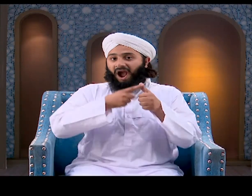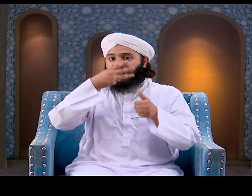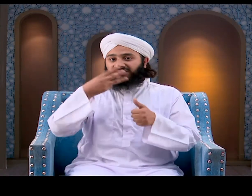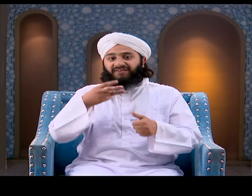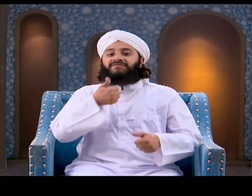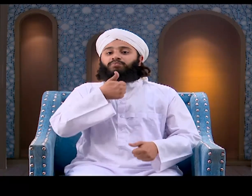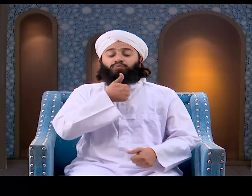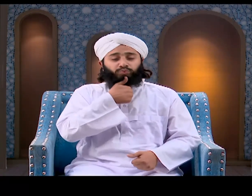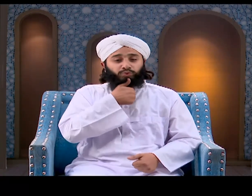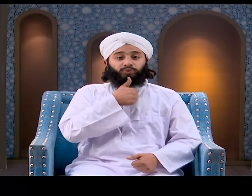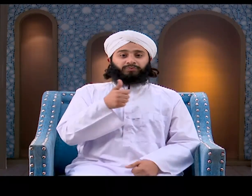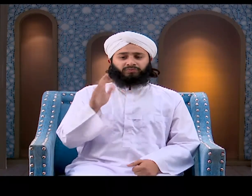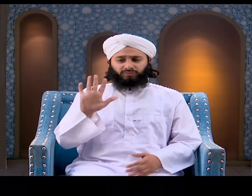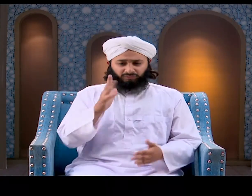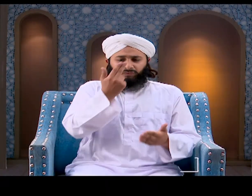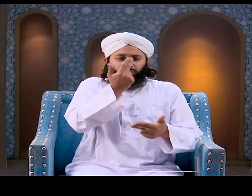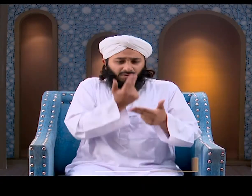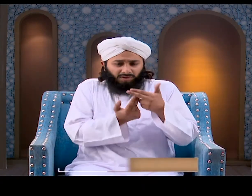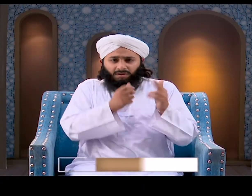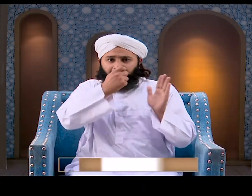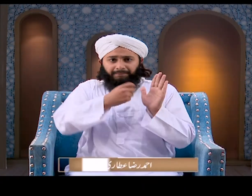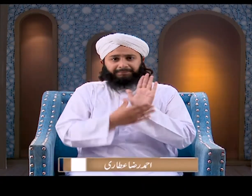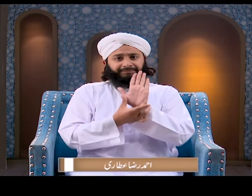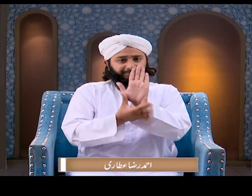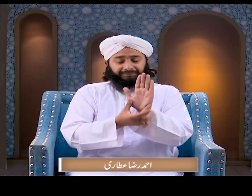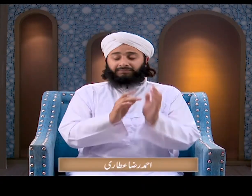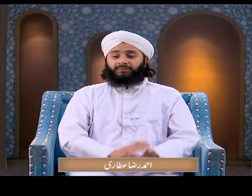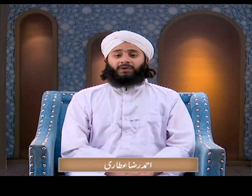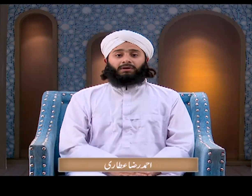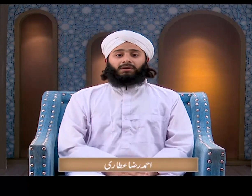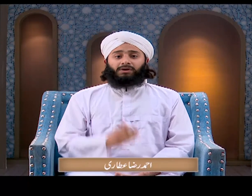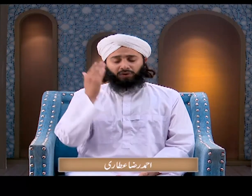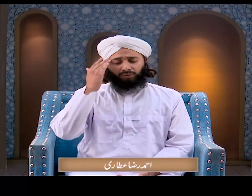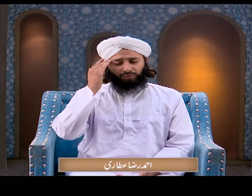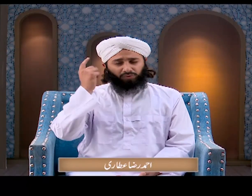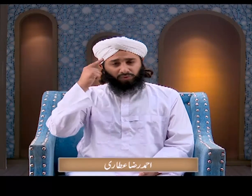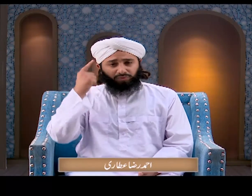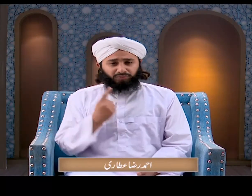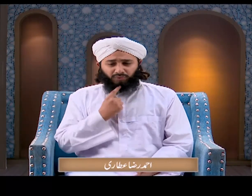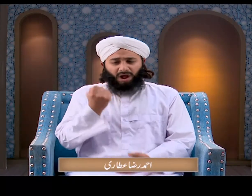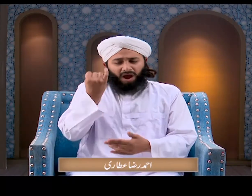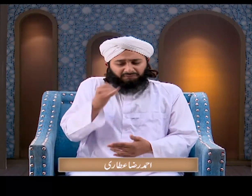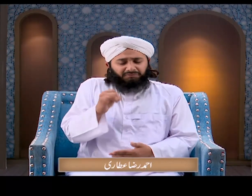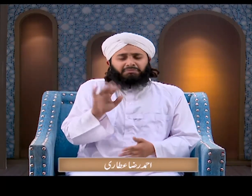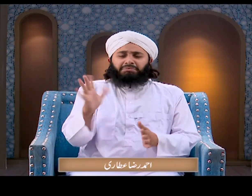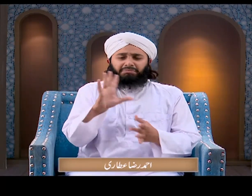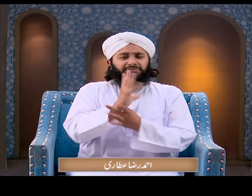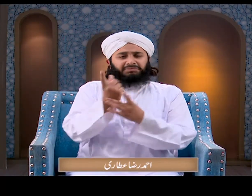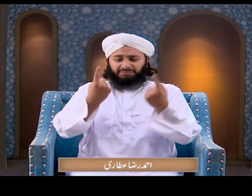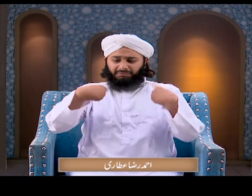خان رحمۃ اللہ علیہ کے چند فرامین کا خلاصہ۔ فضولیات میں زندگی کے قیمتی لمحات گزارنا اور آخرت میں انعامات کی امید